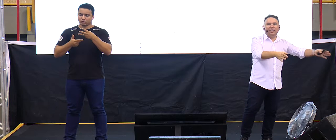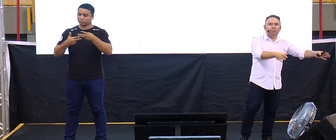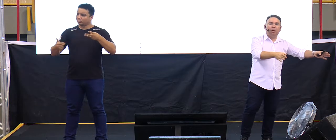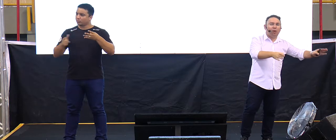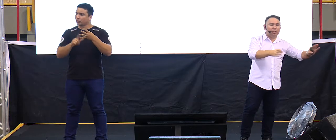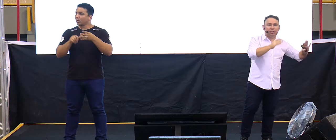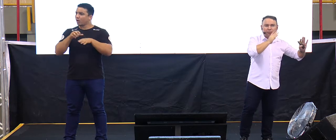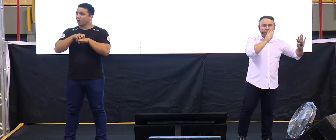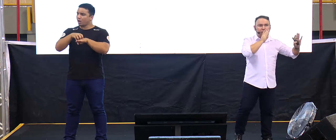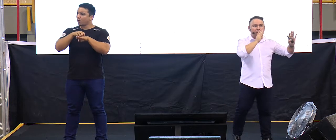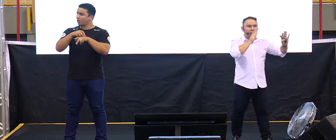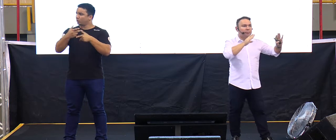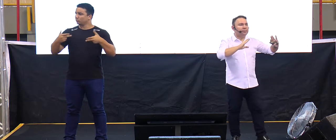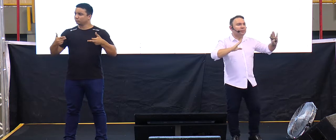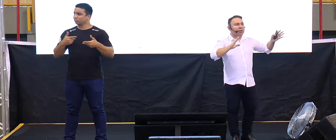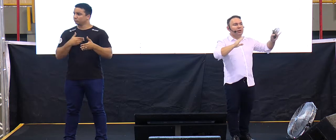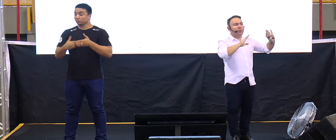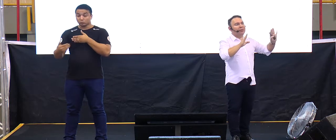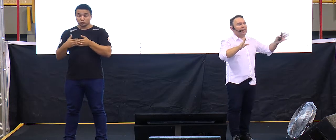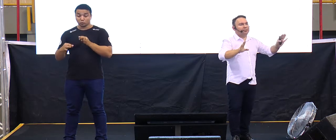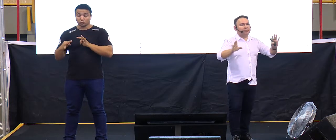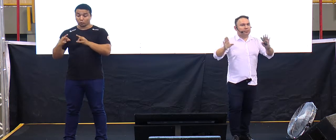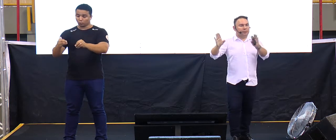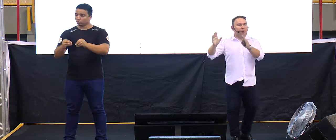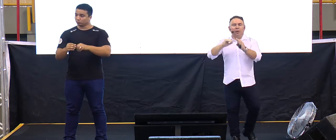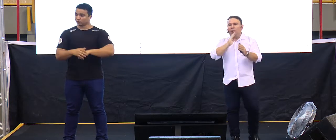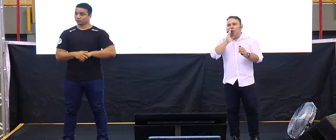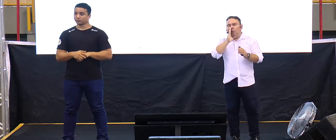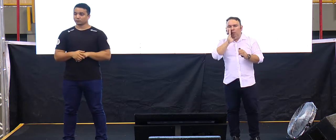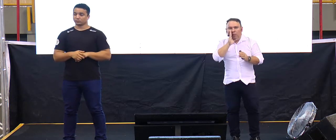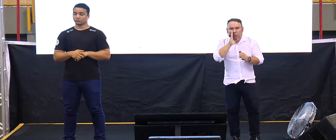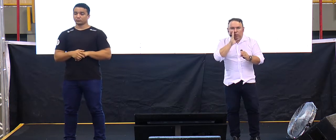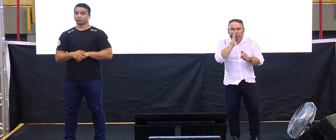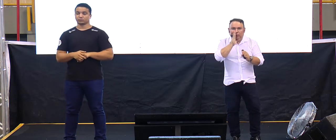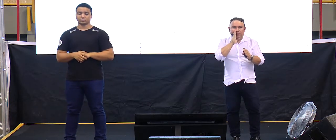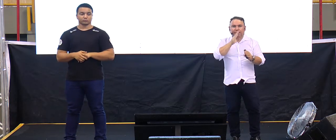o transporte. Então, vamos lá.